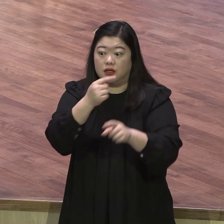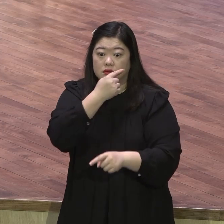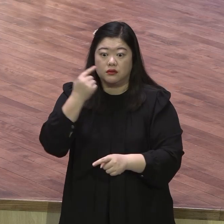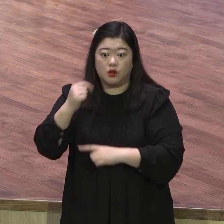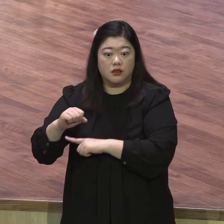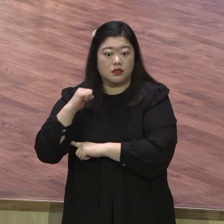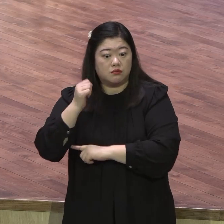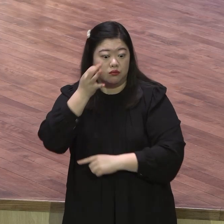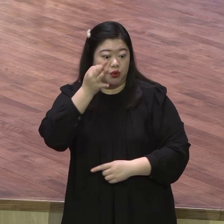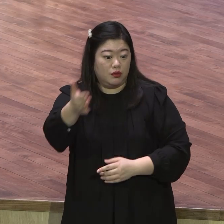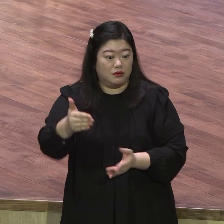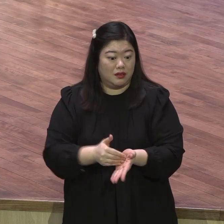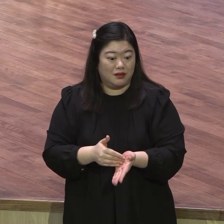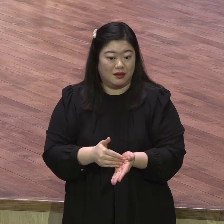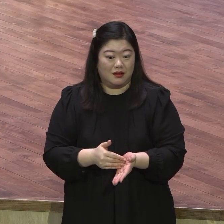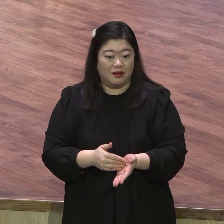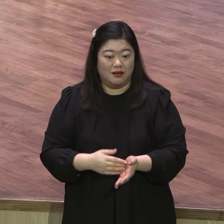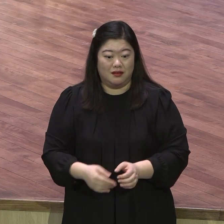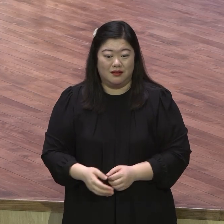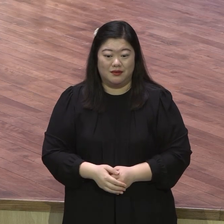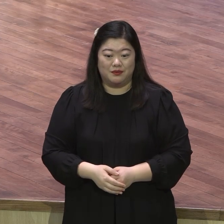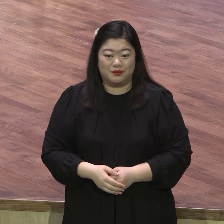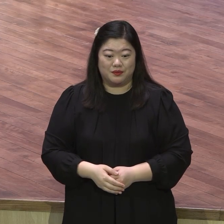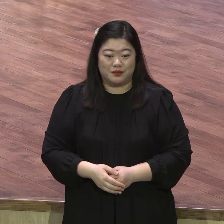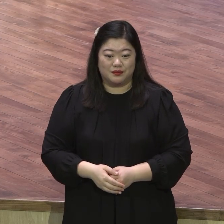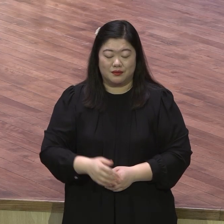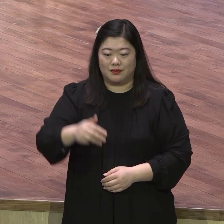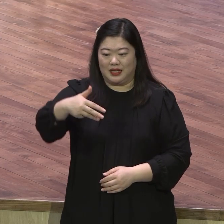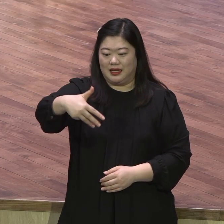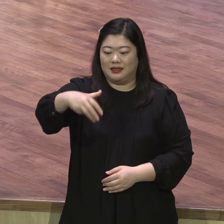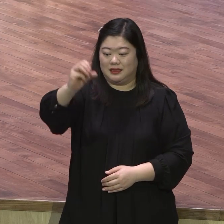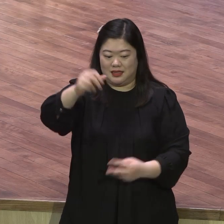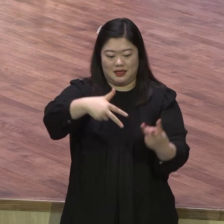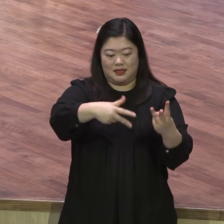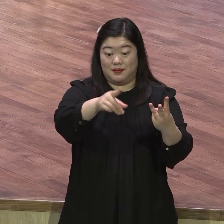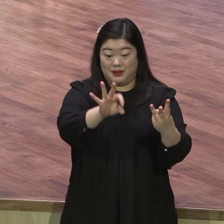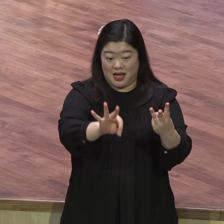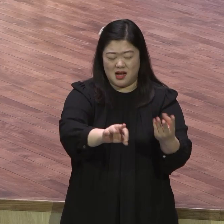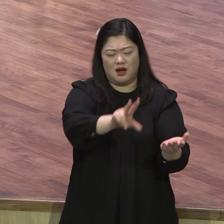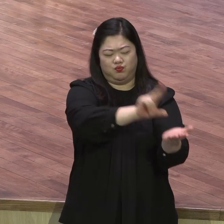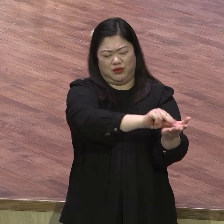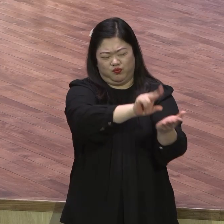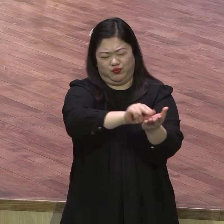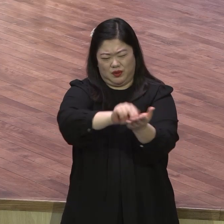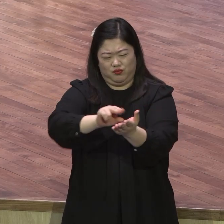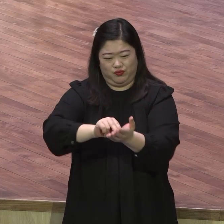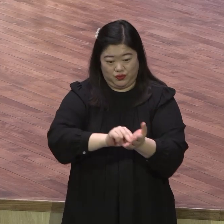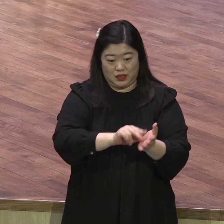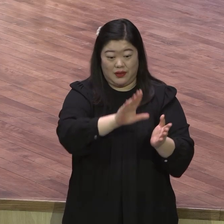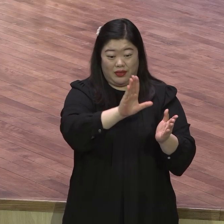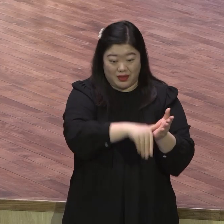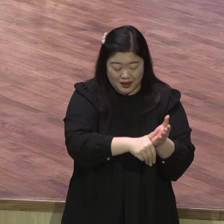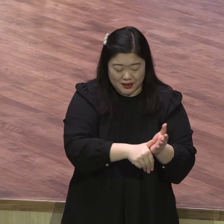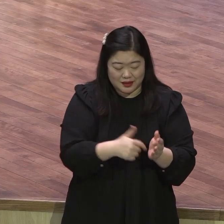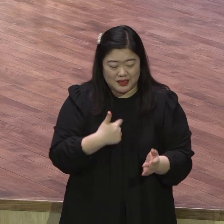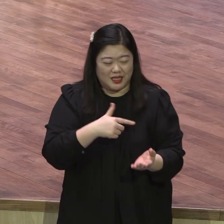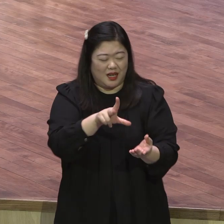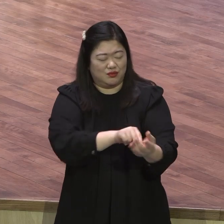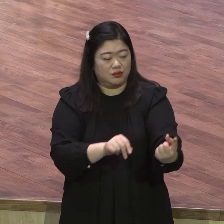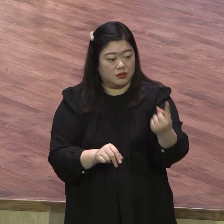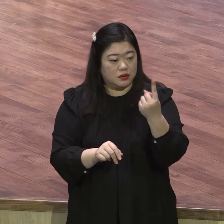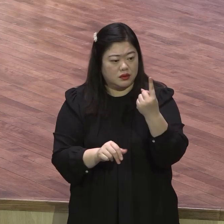확실한 증거로 장세기 3장의 세상에 살아갈 때에 우리 앞에는요 마치 큰 돌이 막히고